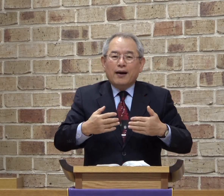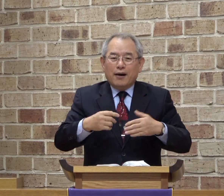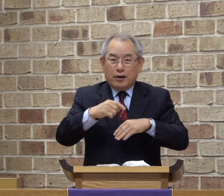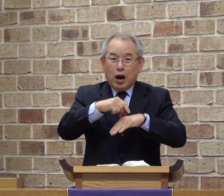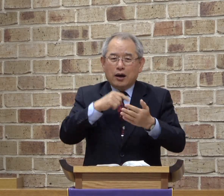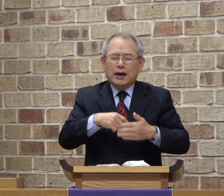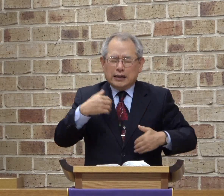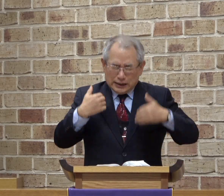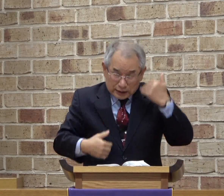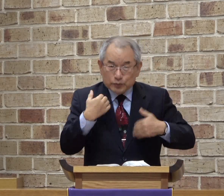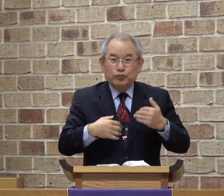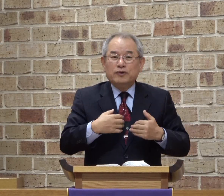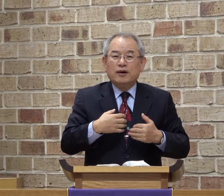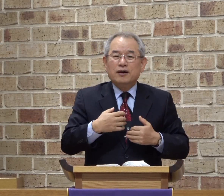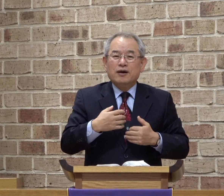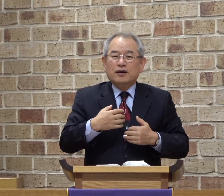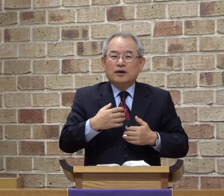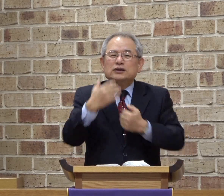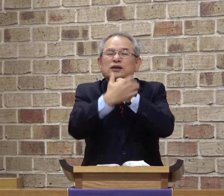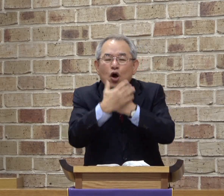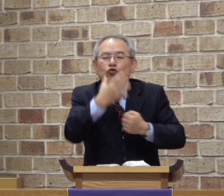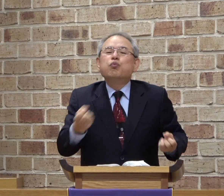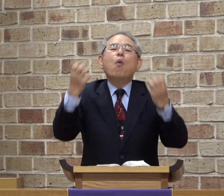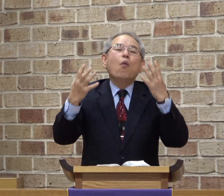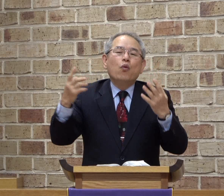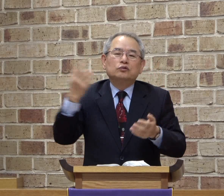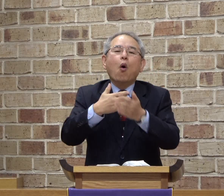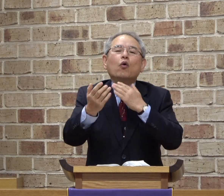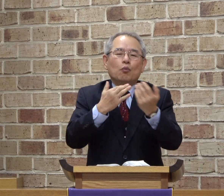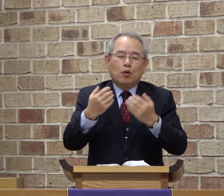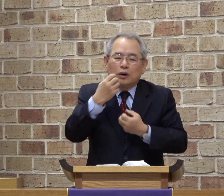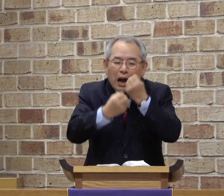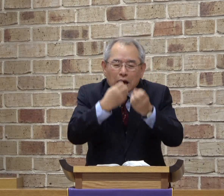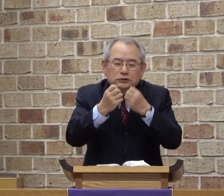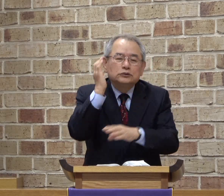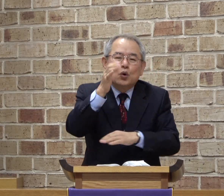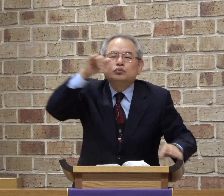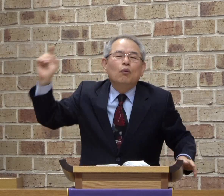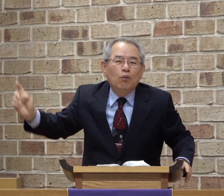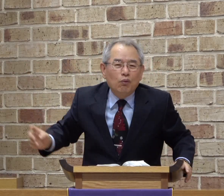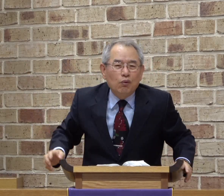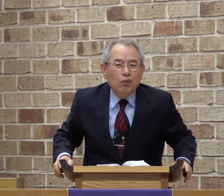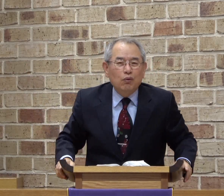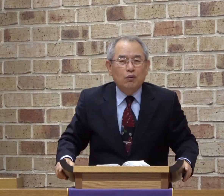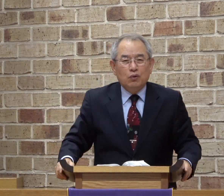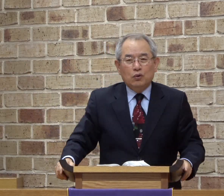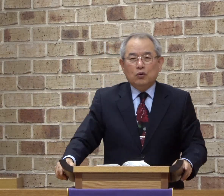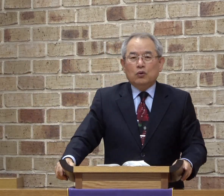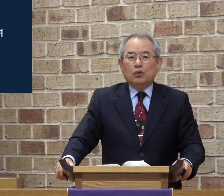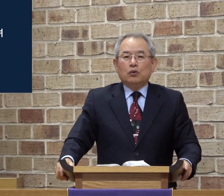시간이 흘러서 이 불교가 나에게 만족함과 행복을 주지 못한다는 걸 깨달았습니다. 아무리 수행을 해도.